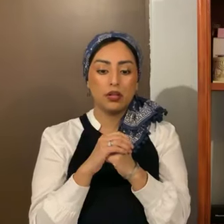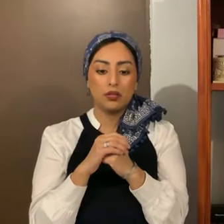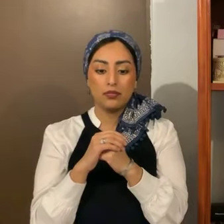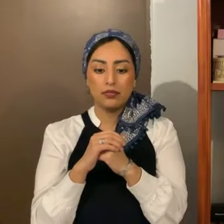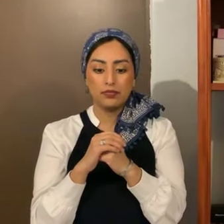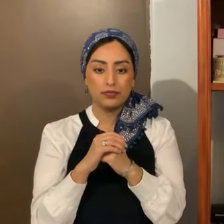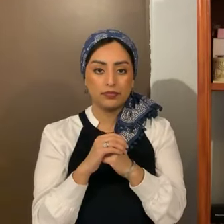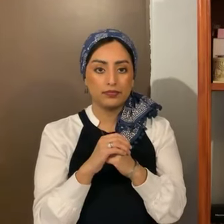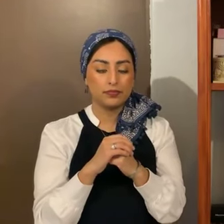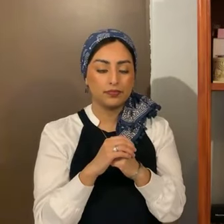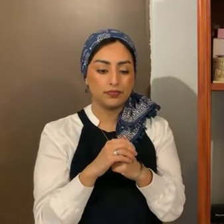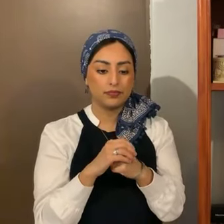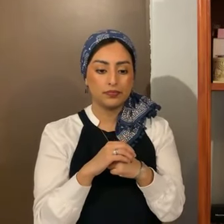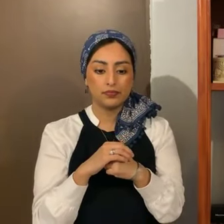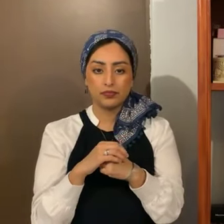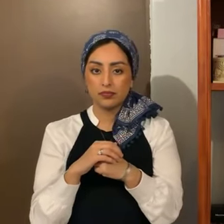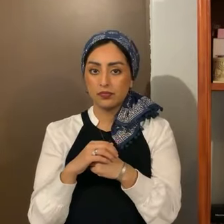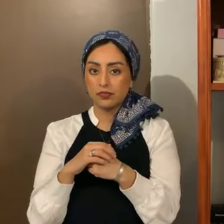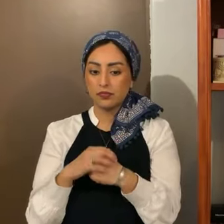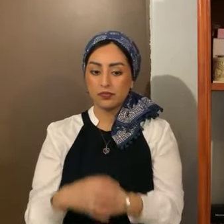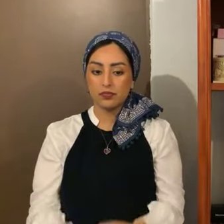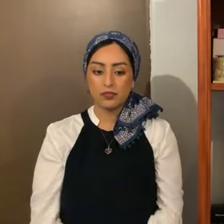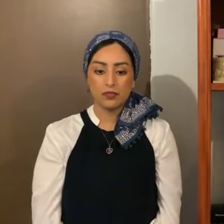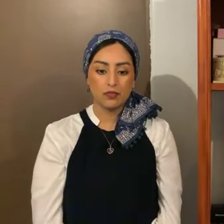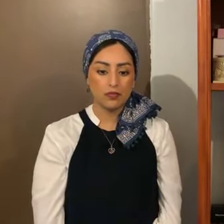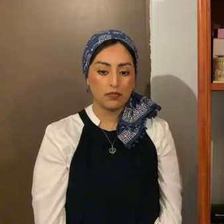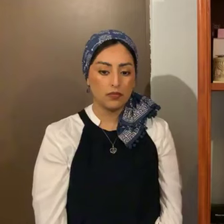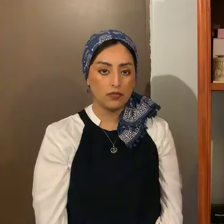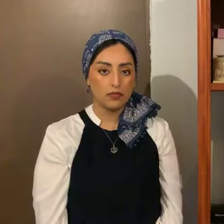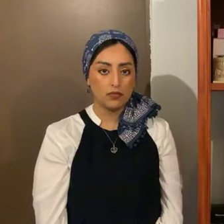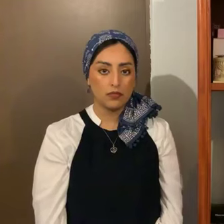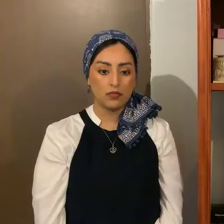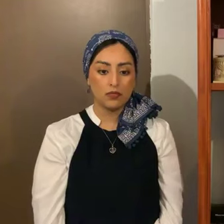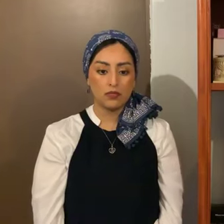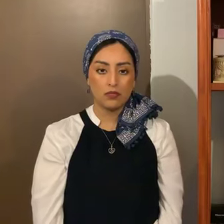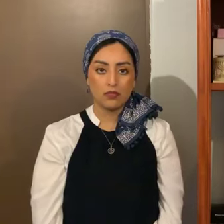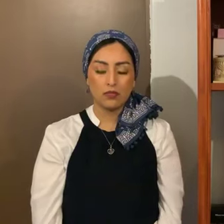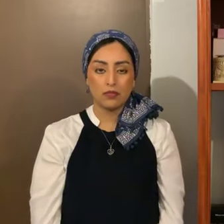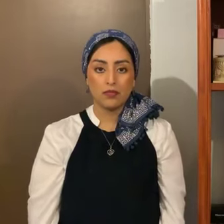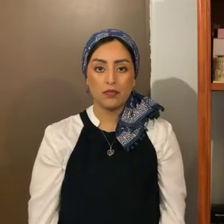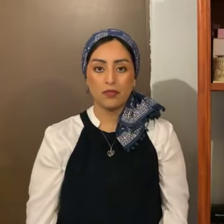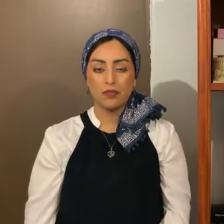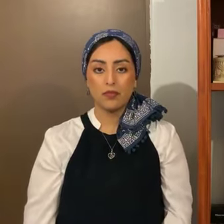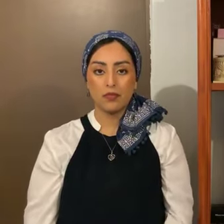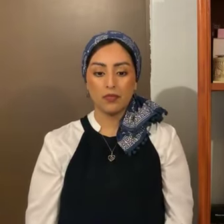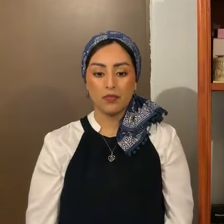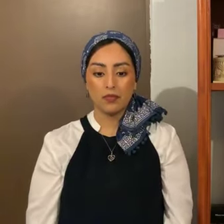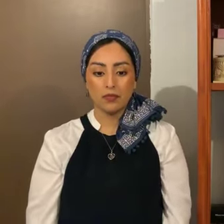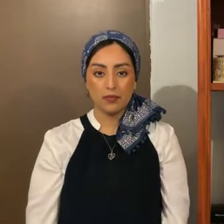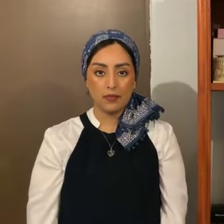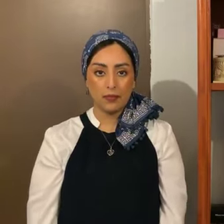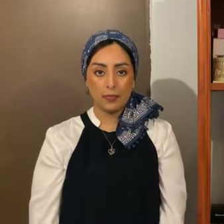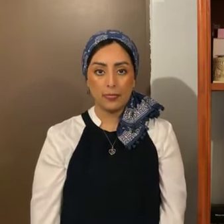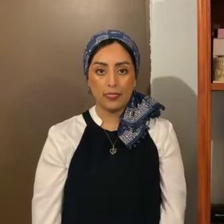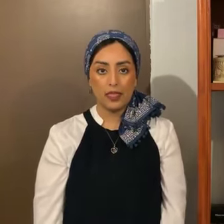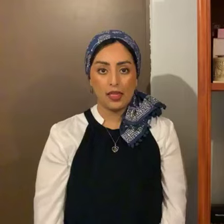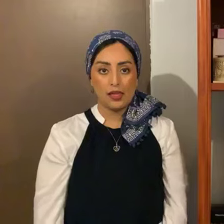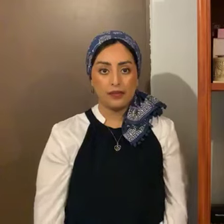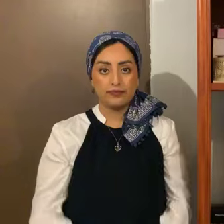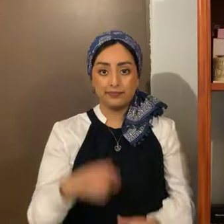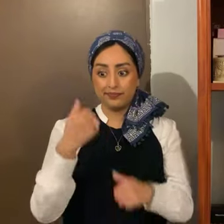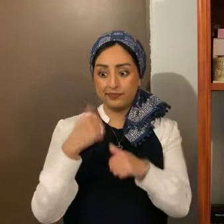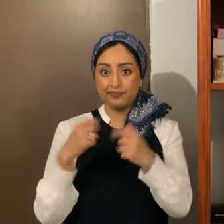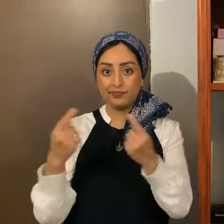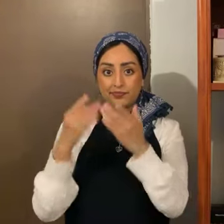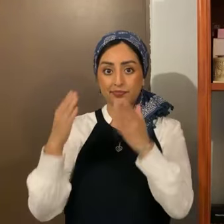angustia que le fuera afligida por sus enemigos, que por cierto no tomaban en cuenta a Yahweh